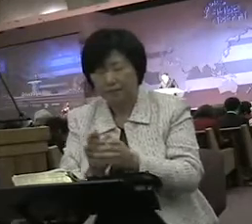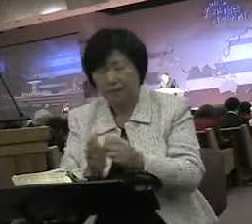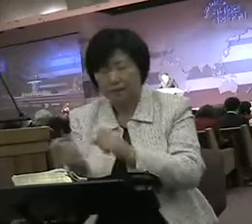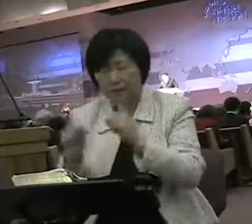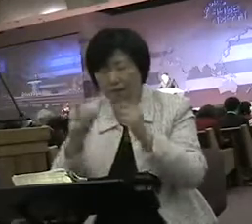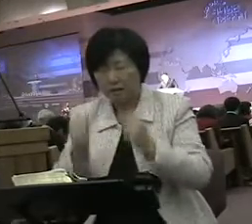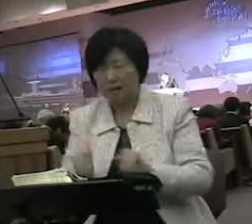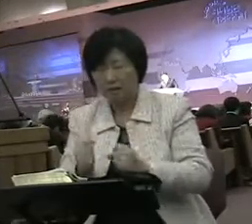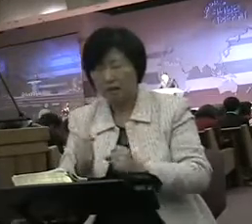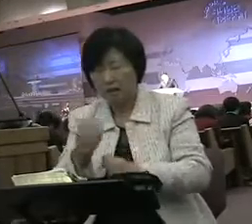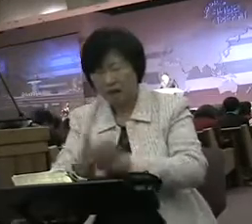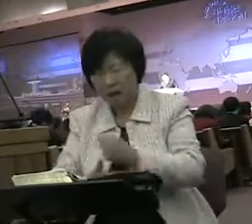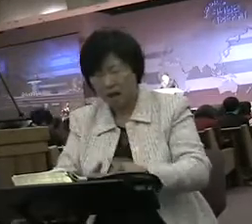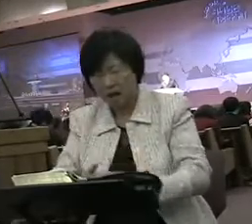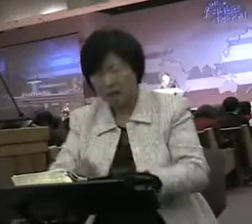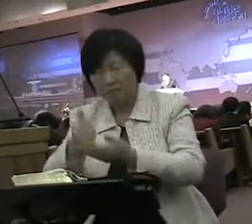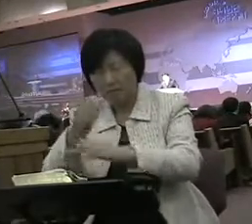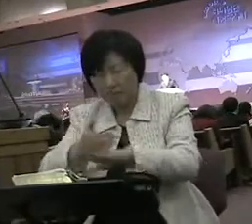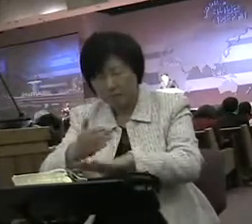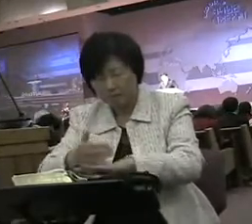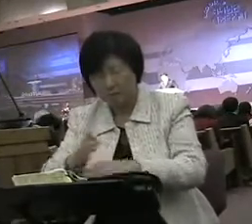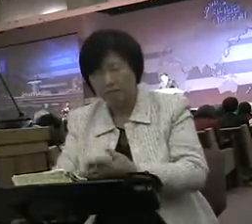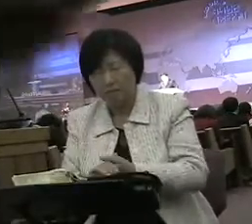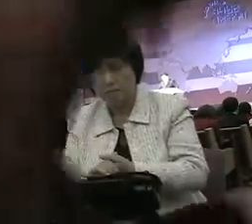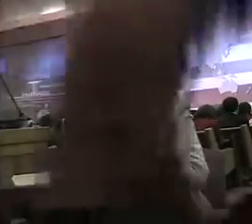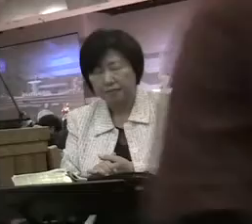살아계신 하나님, 감사합니다.